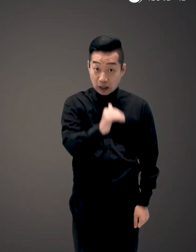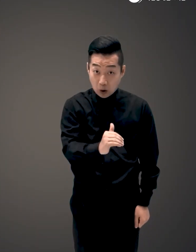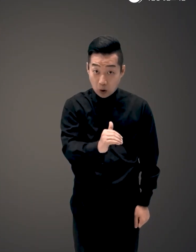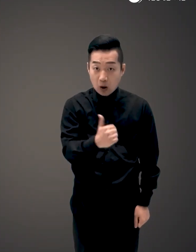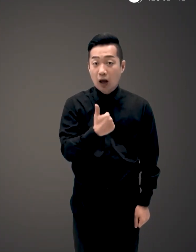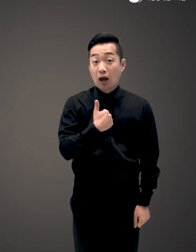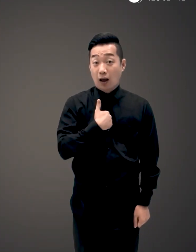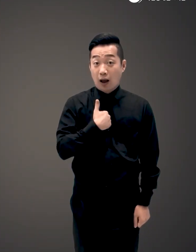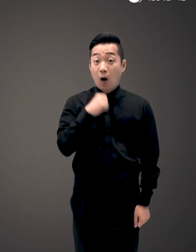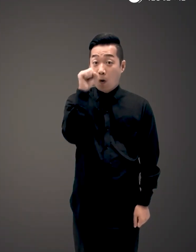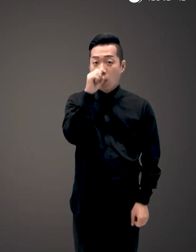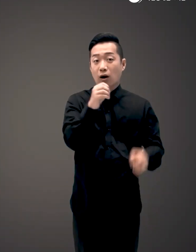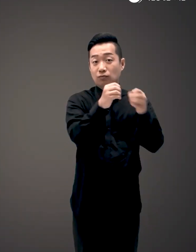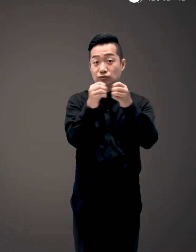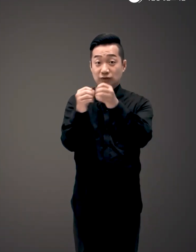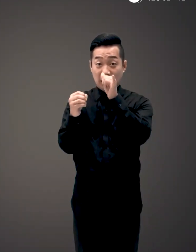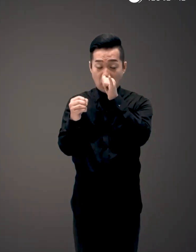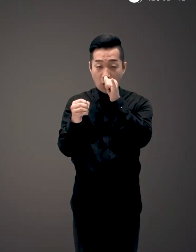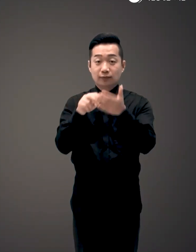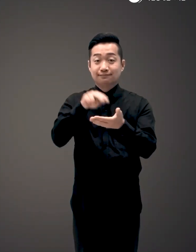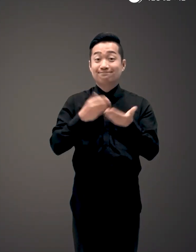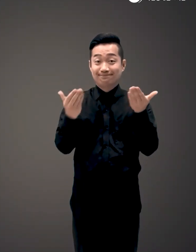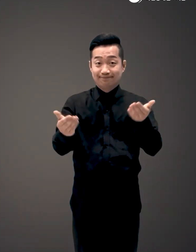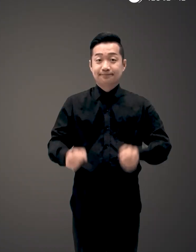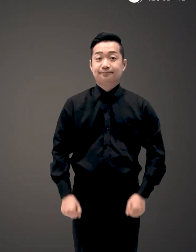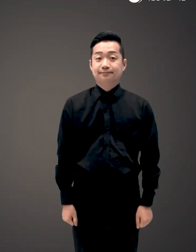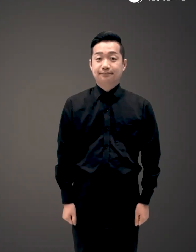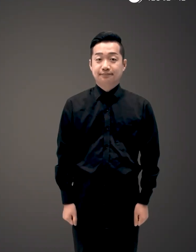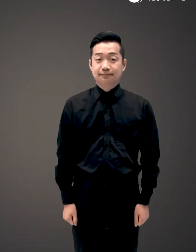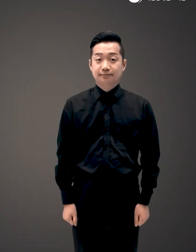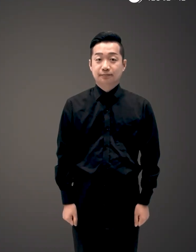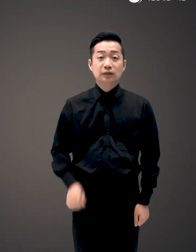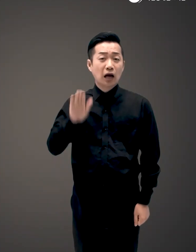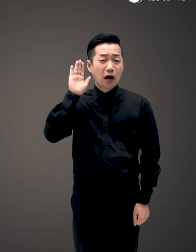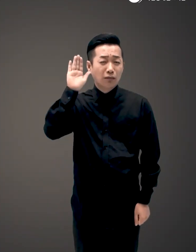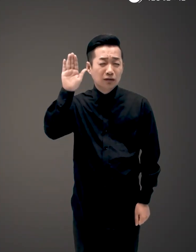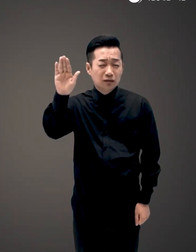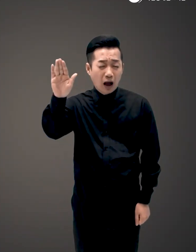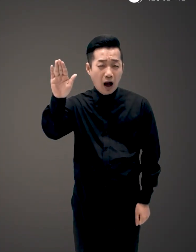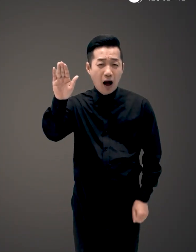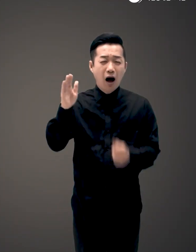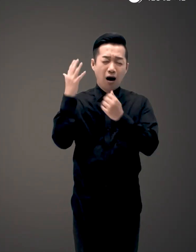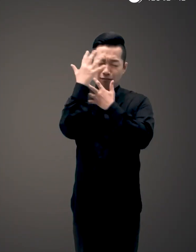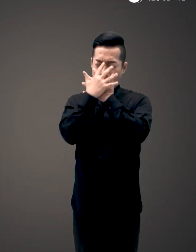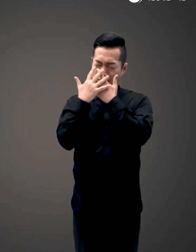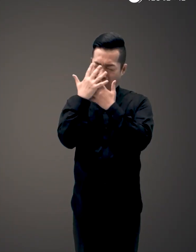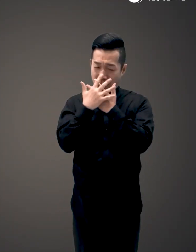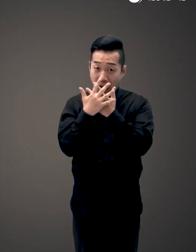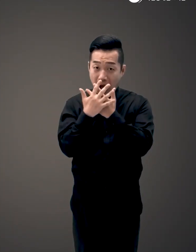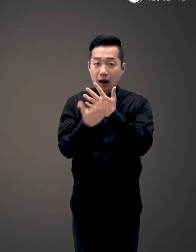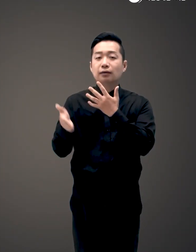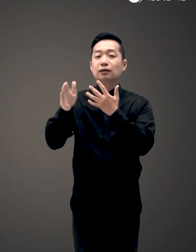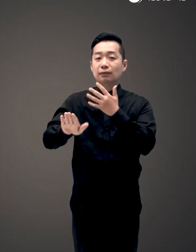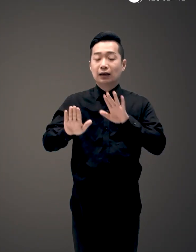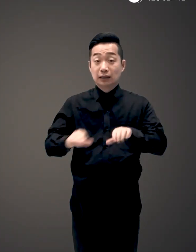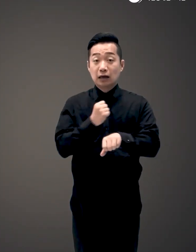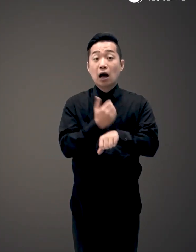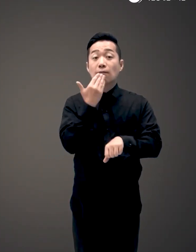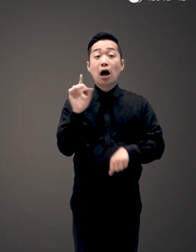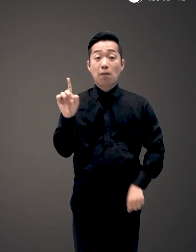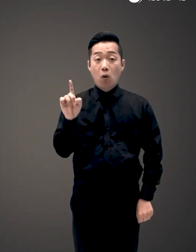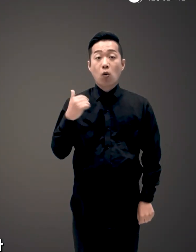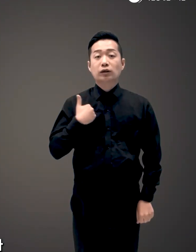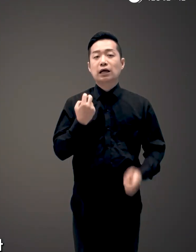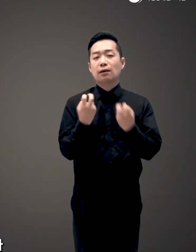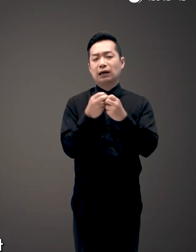되게 좋아하는 이제 문장이 있는데 조금 읽어볼게요. 미래가 어떻게 될지 알 수 없지만 지금 당장 내가 할